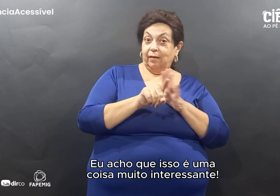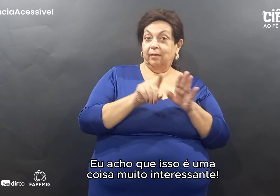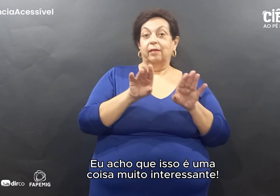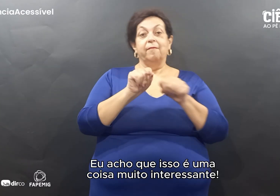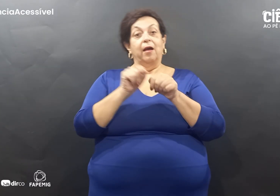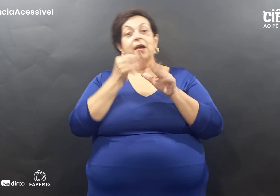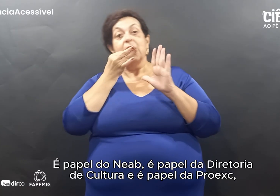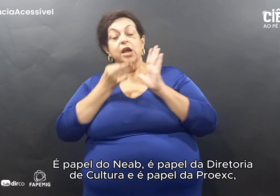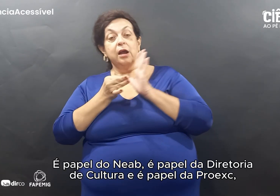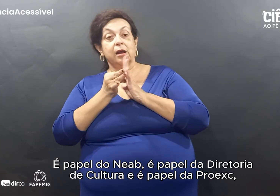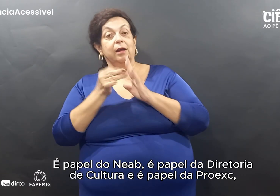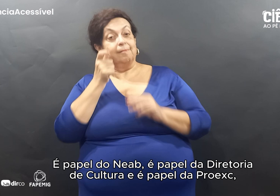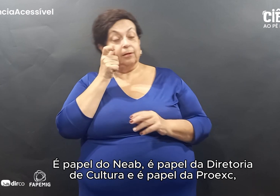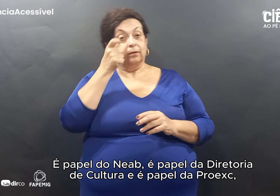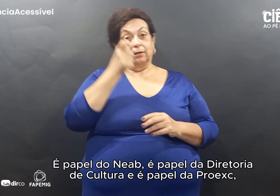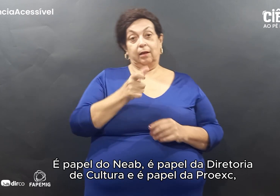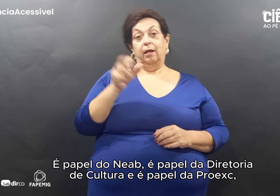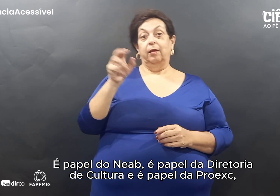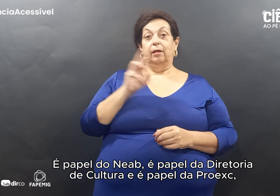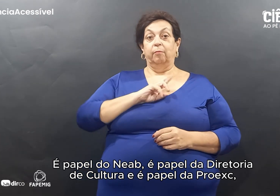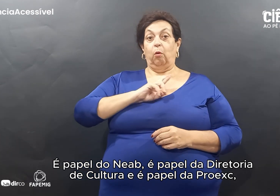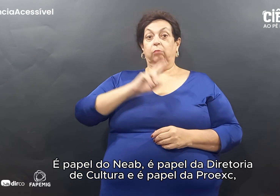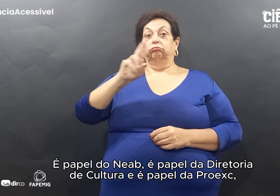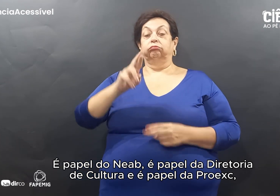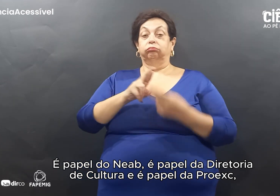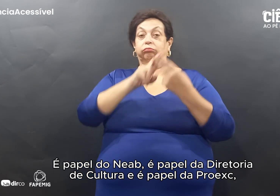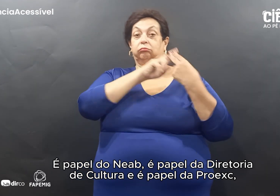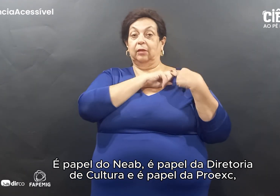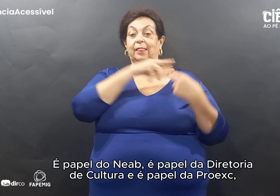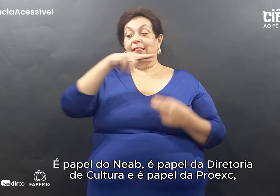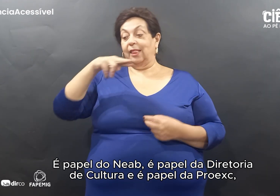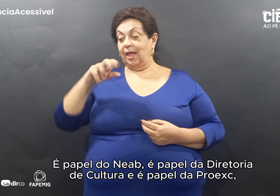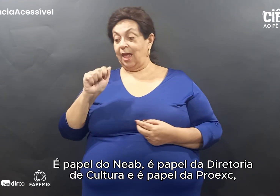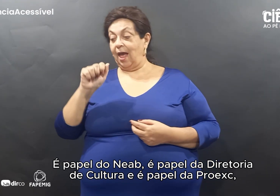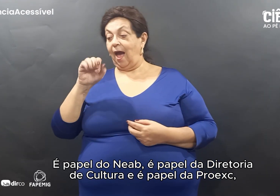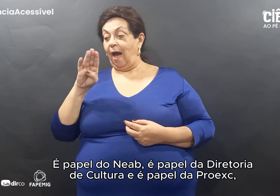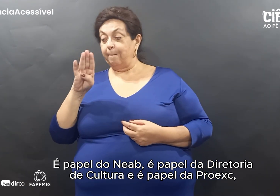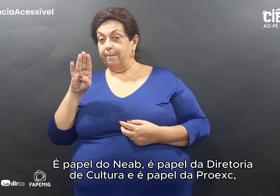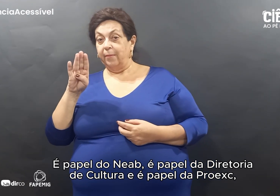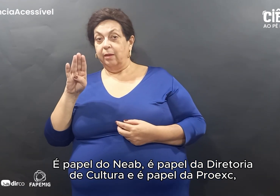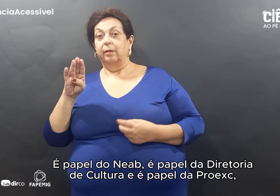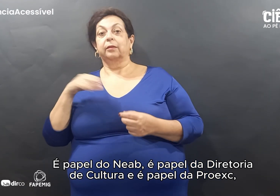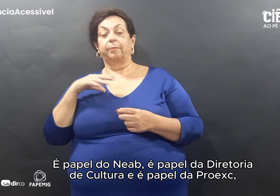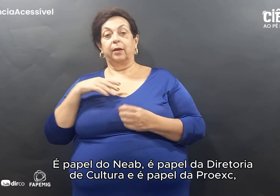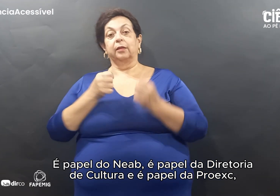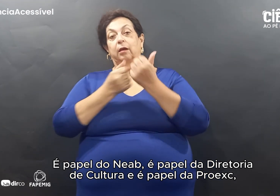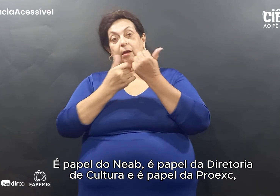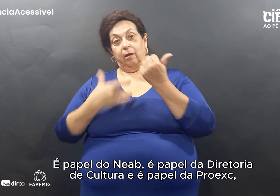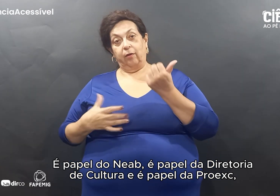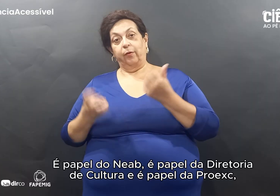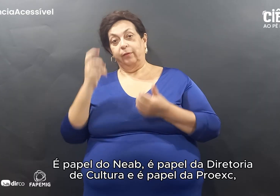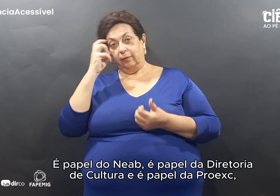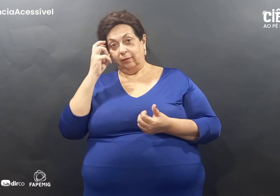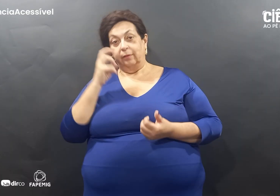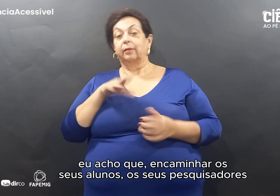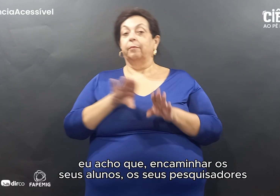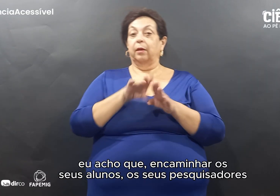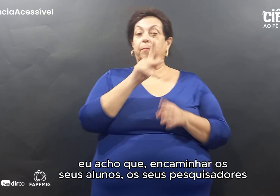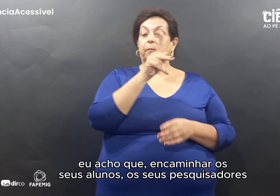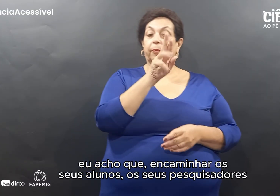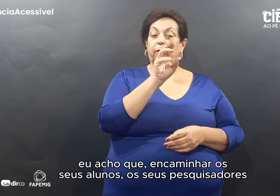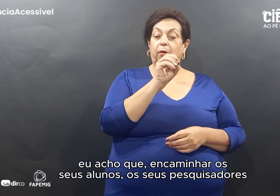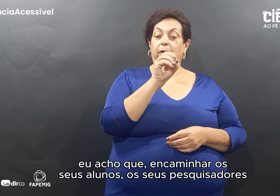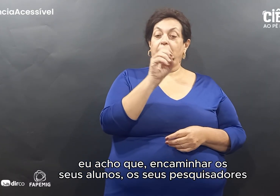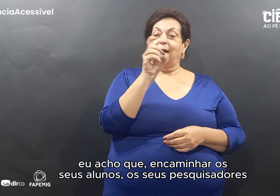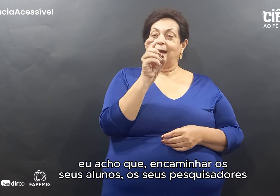muito interessante. É papel do NEAB, é papel da Diretoria de Cultura e é papel da PROEX. Eu acho